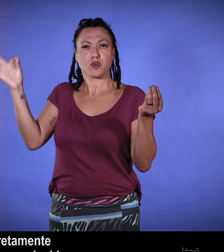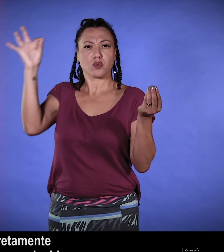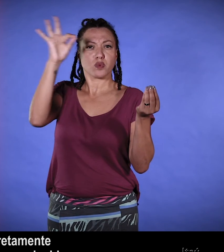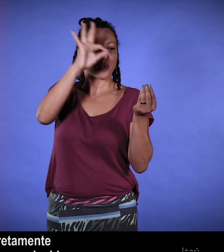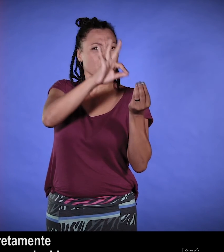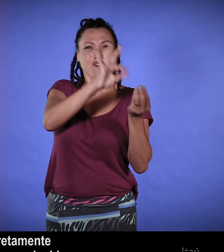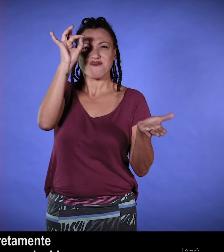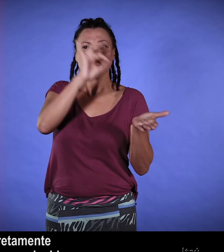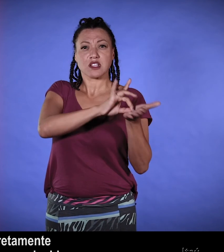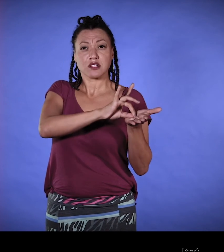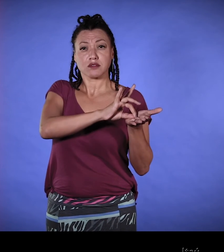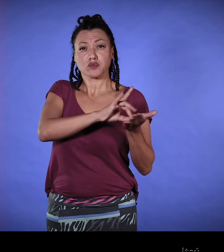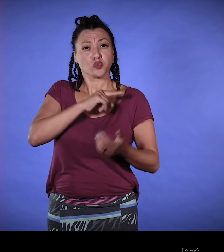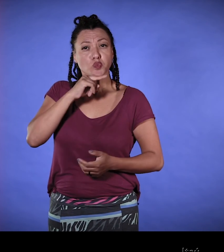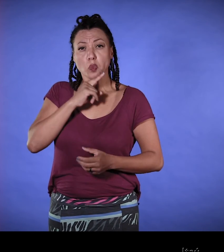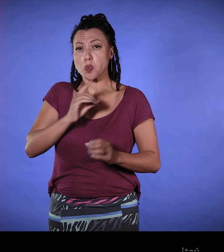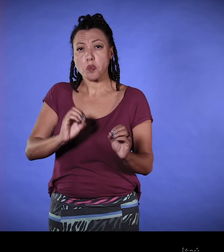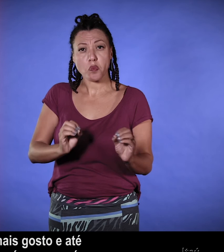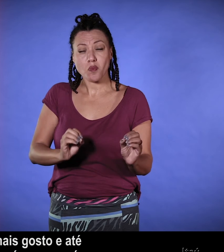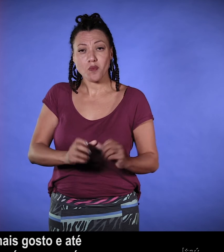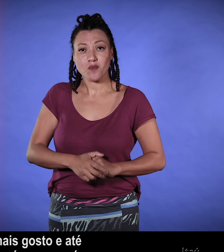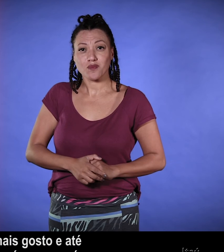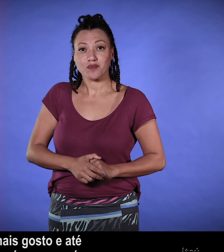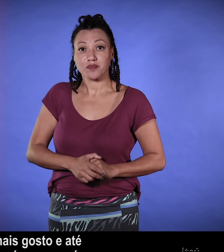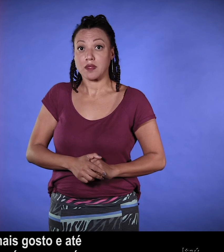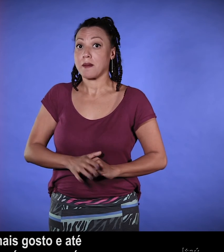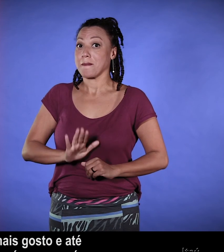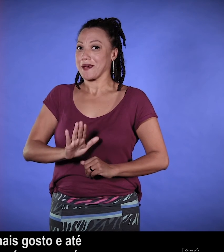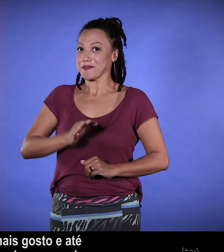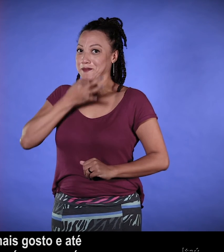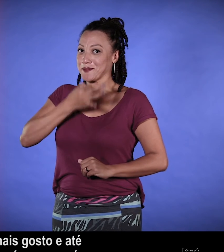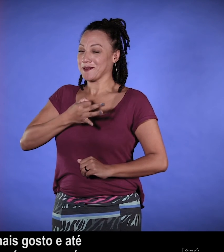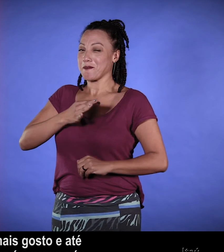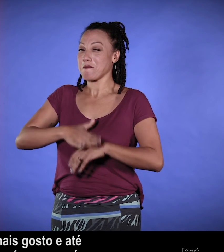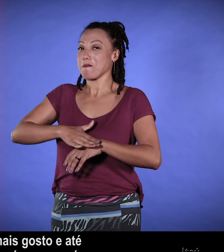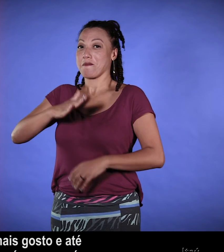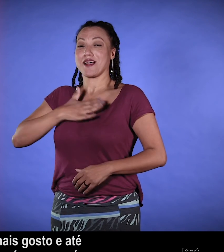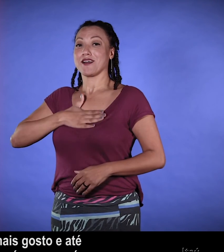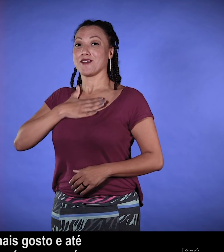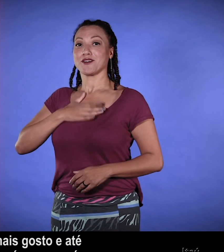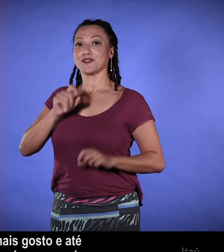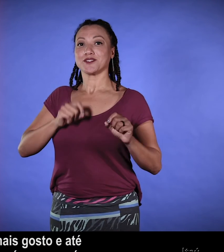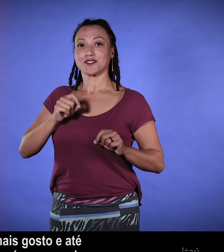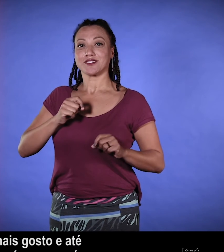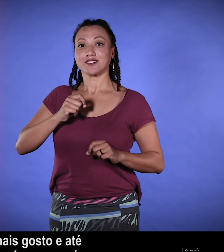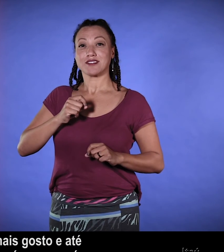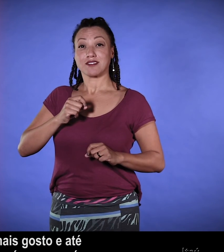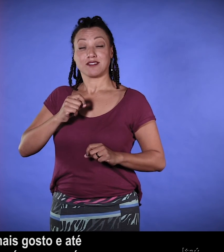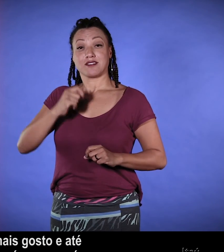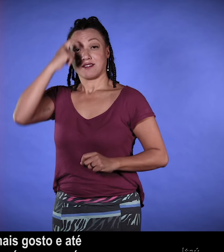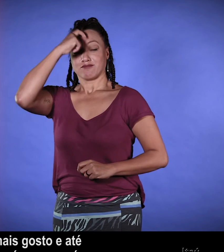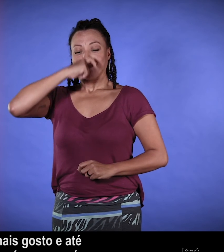ao verdadeiro, sem duvidar. Aunque o que mais gosto e até o